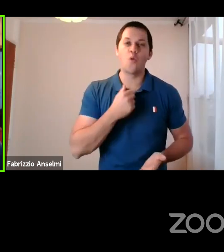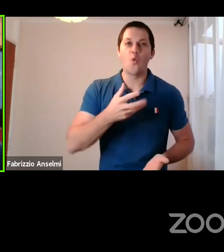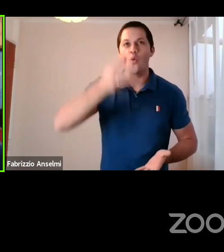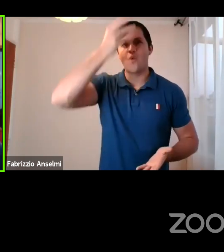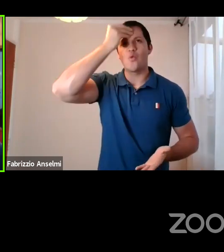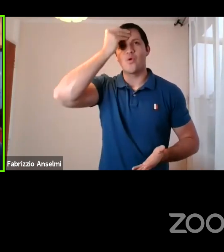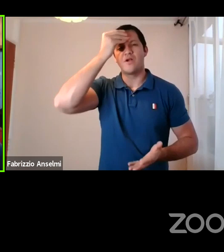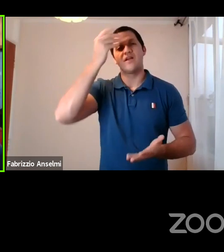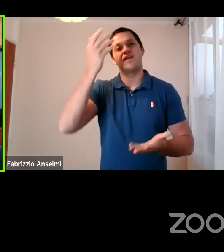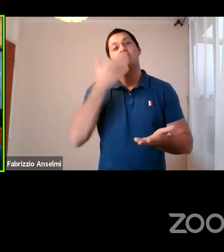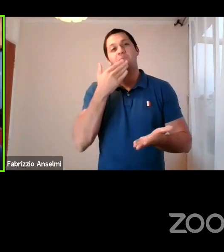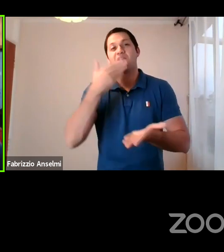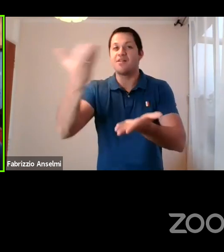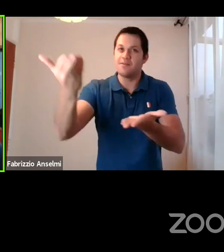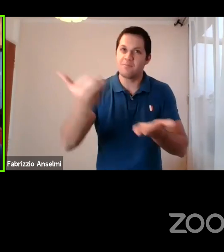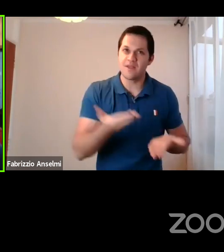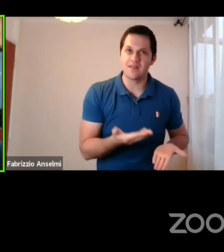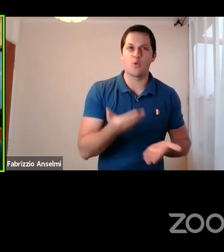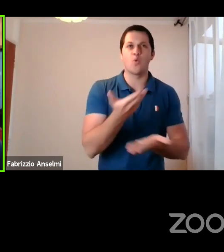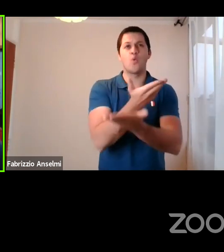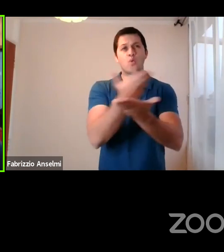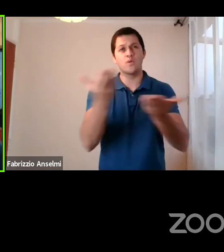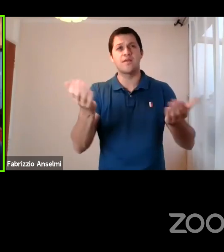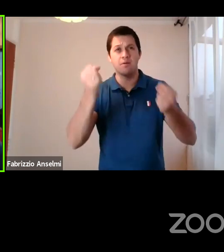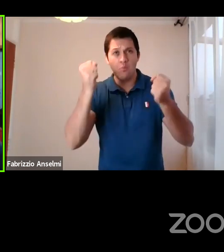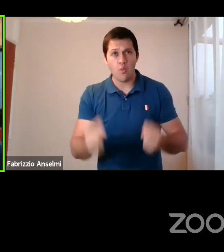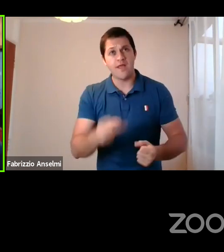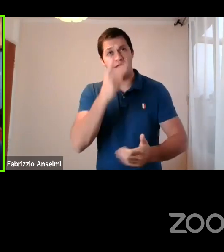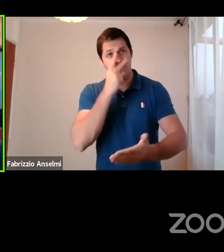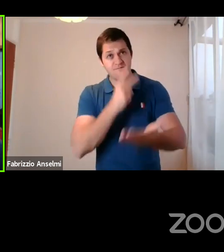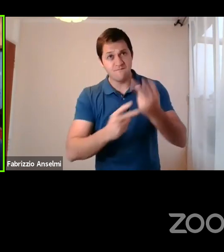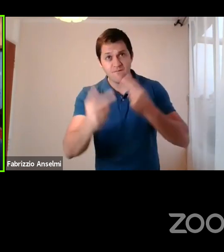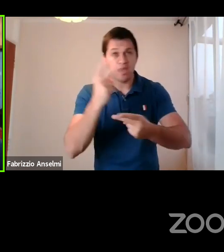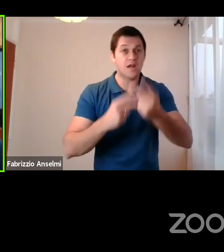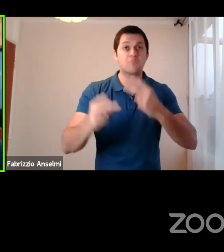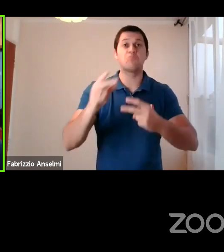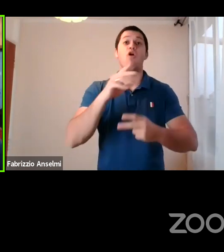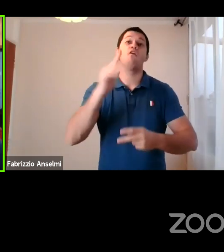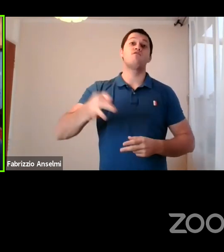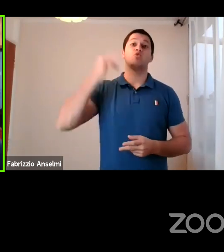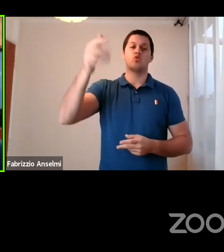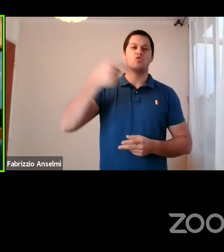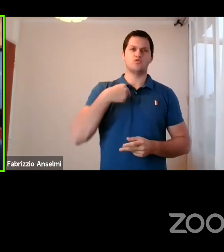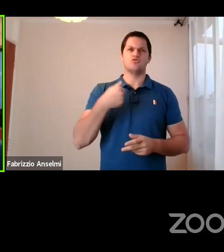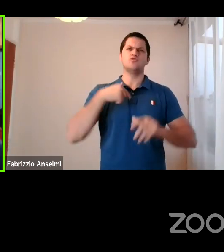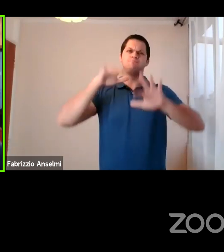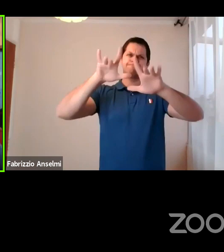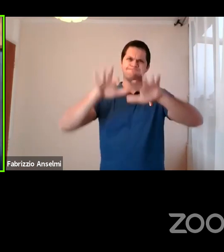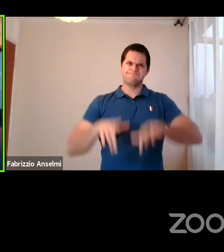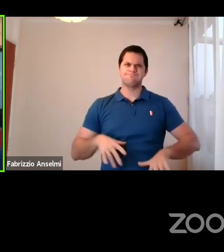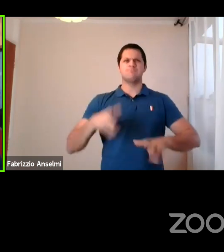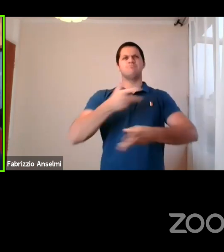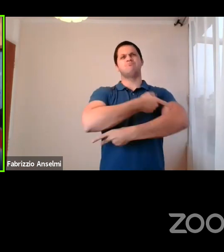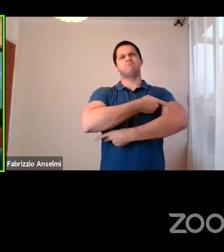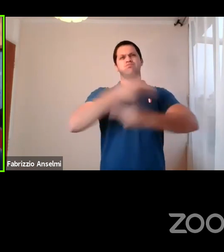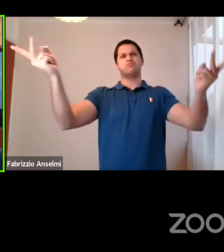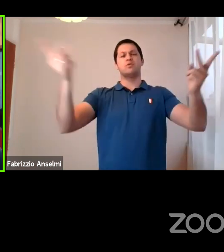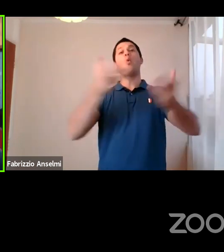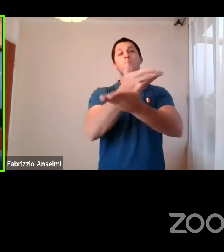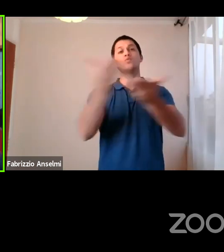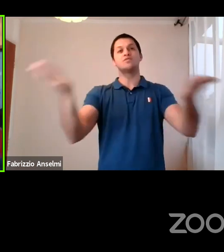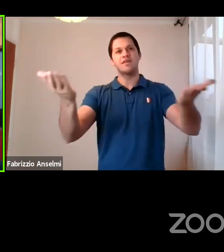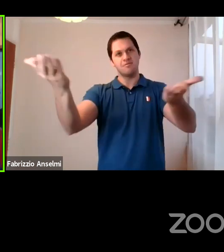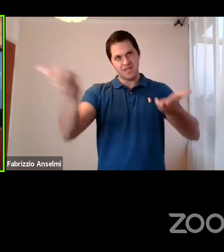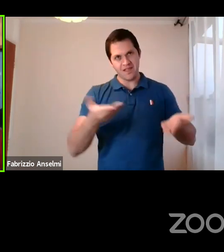los invito a ver en un futuro, digamos, lo que yo pueda publicar respecto de este tema. Muchas gracias.